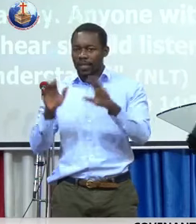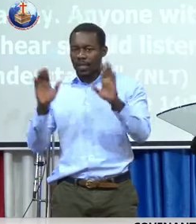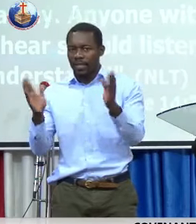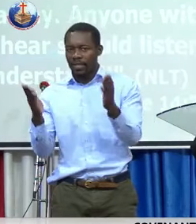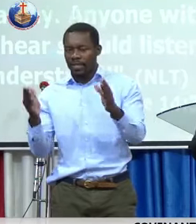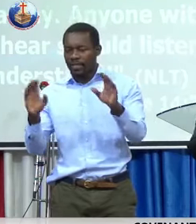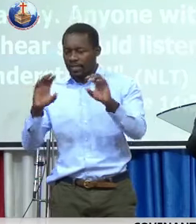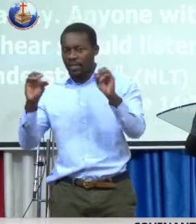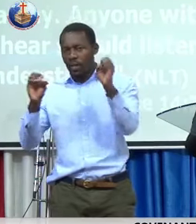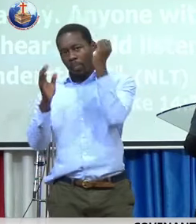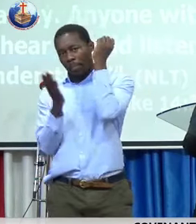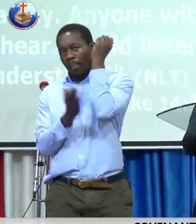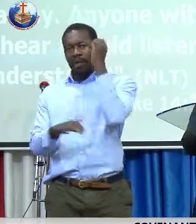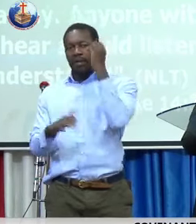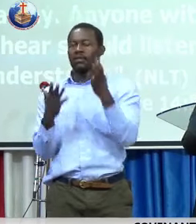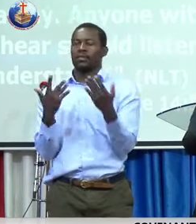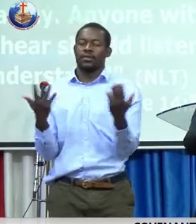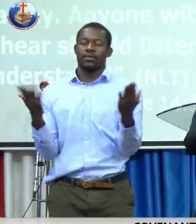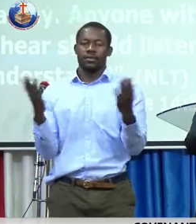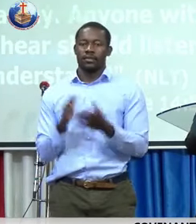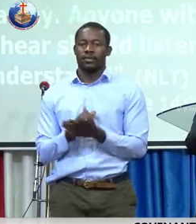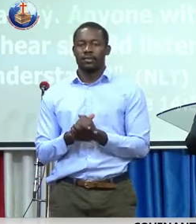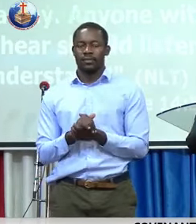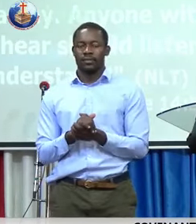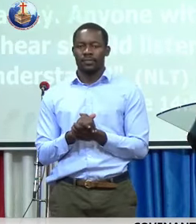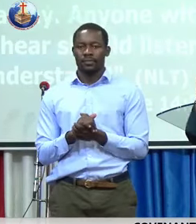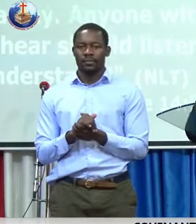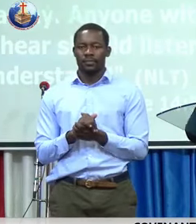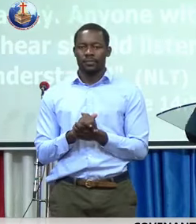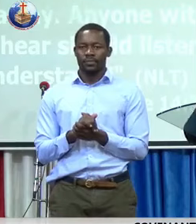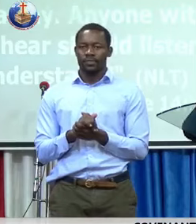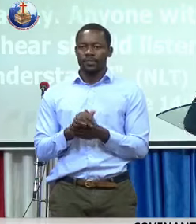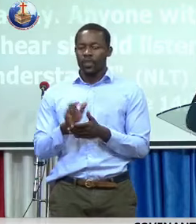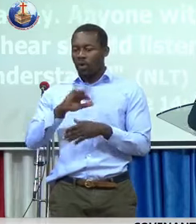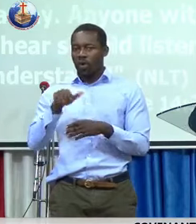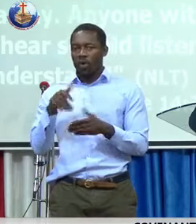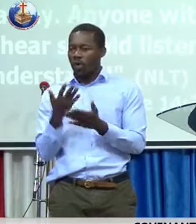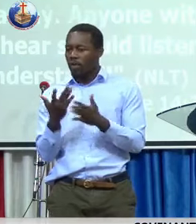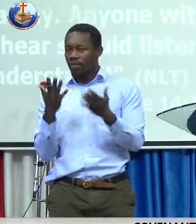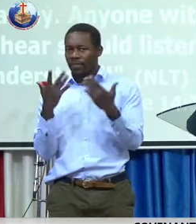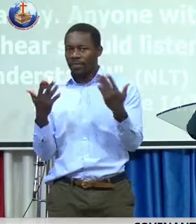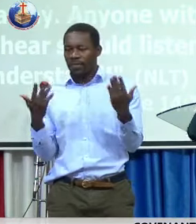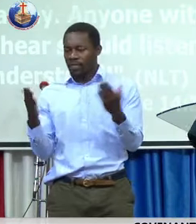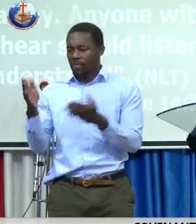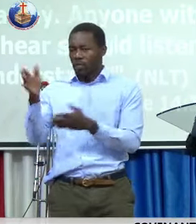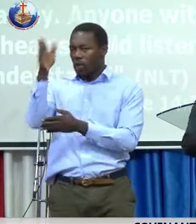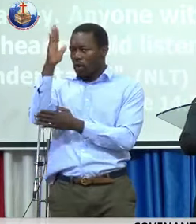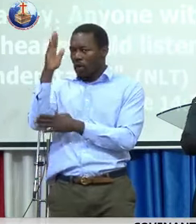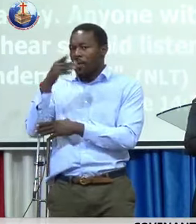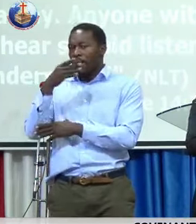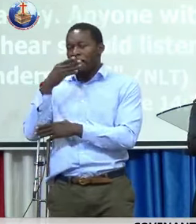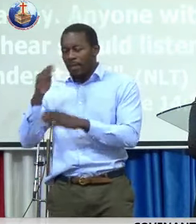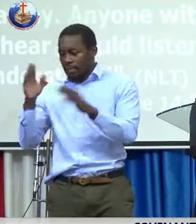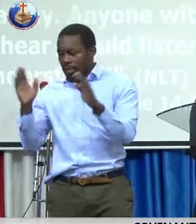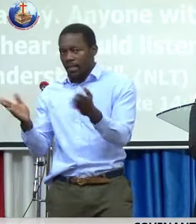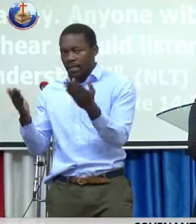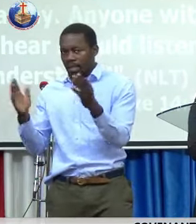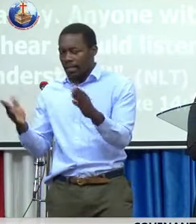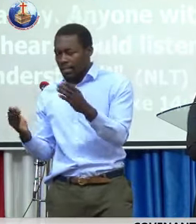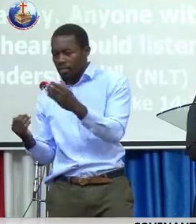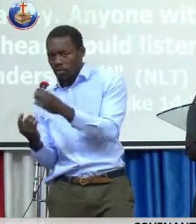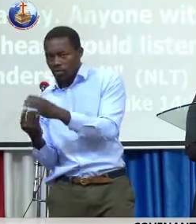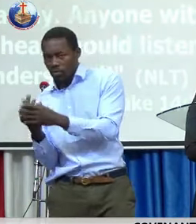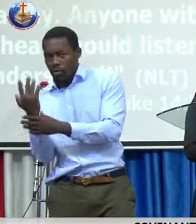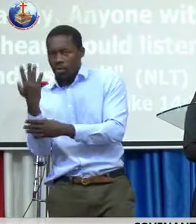bad things. Na kufutilia mbali kukua kwa vitu vibaya. Anything that is of God should be encouraged to grow around us.